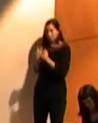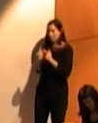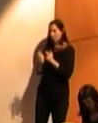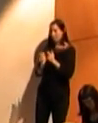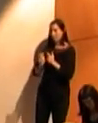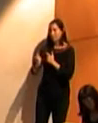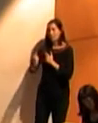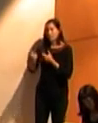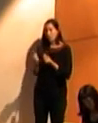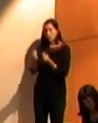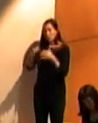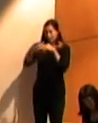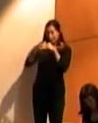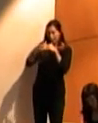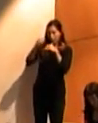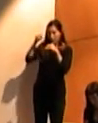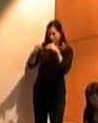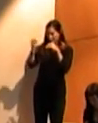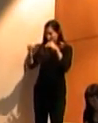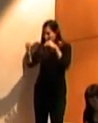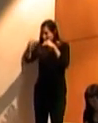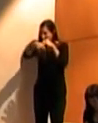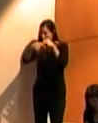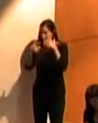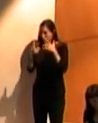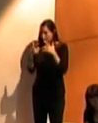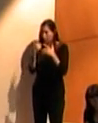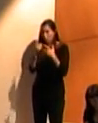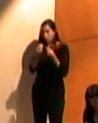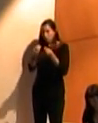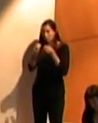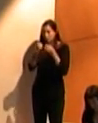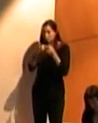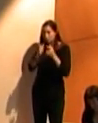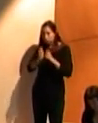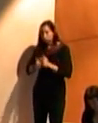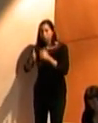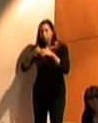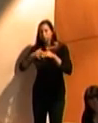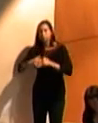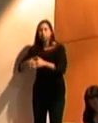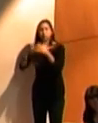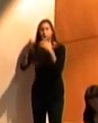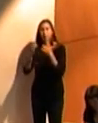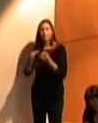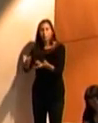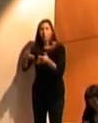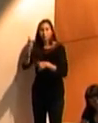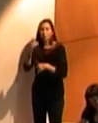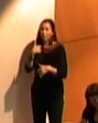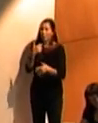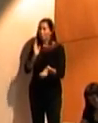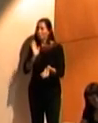stimuler certaines parties du cerveau pour fluidifier certaines choses. C'est peut-être un peu confus ce que je vous dis,